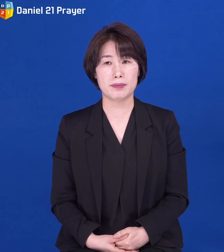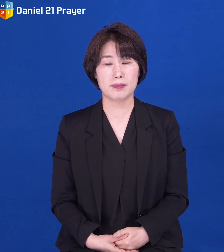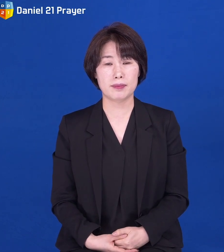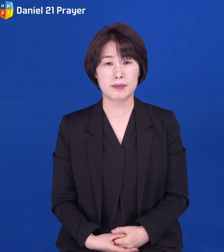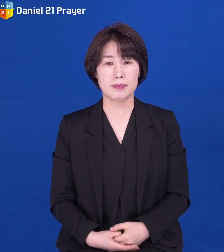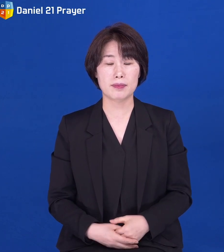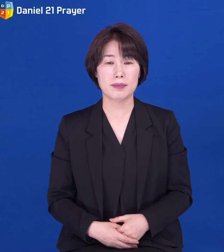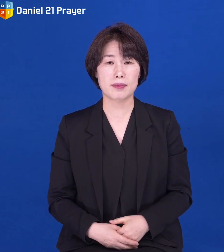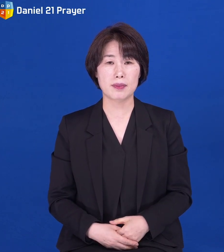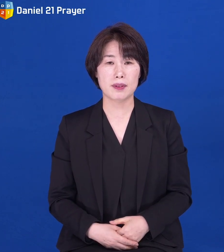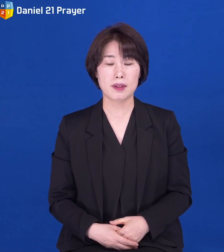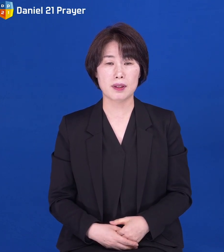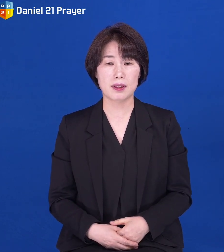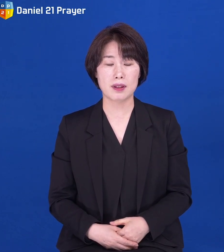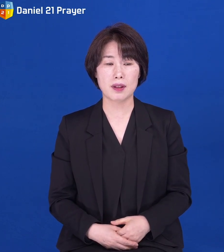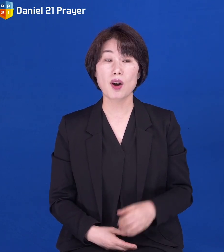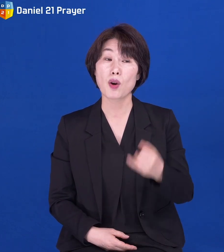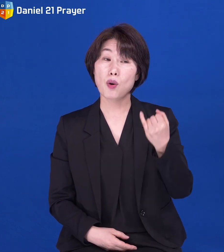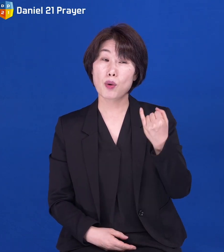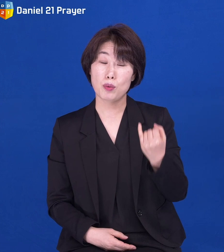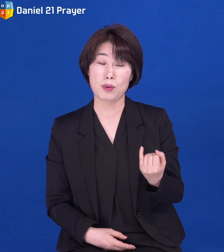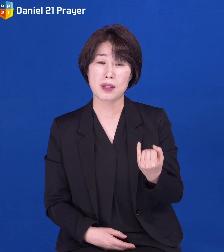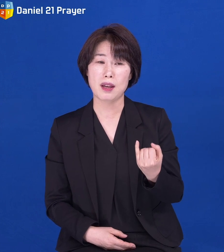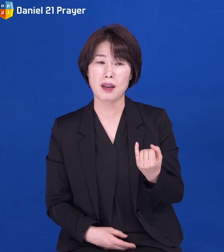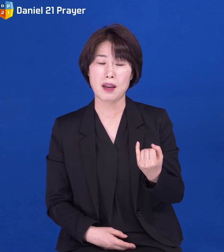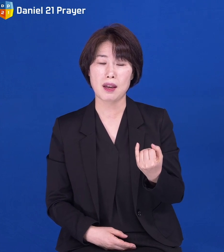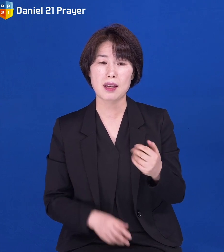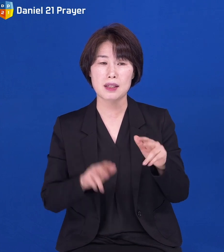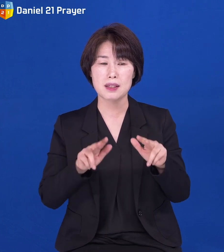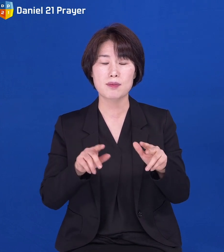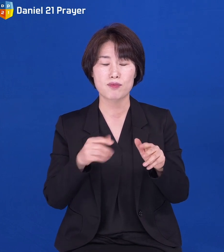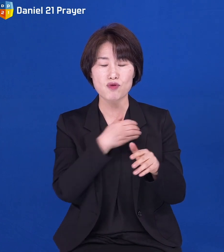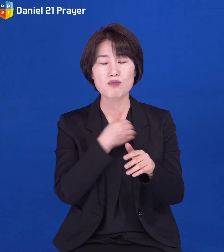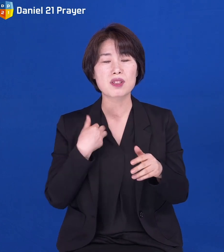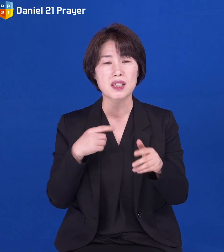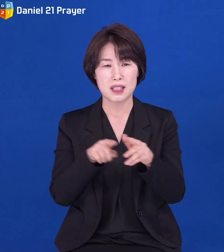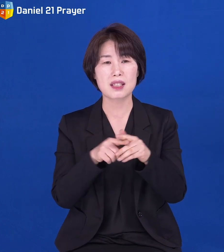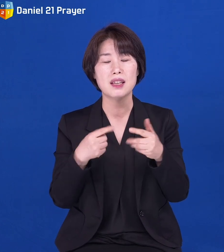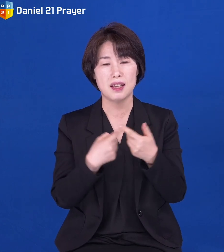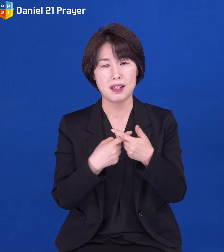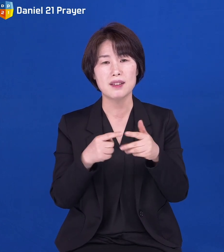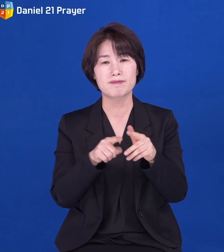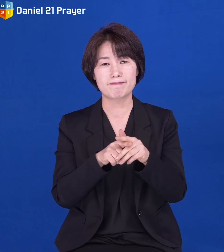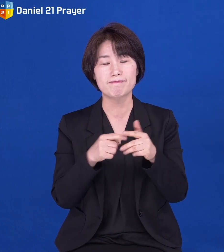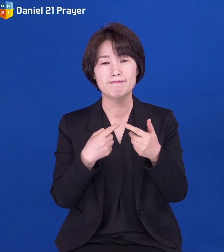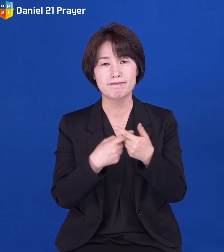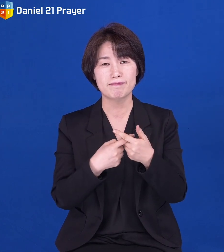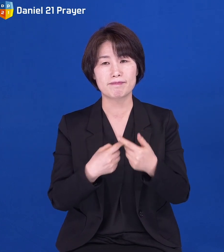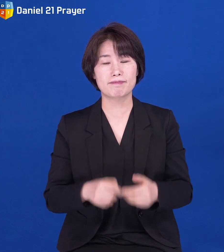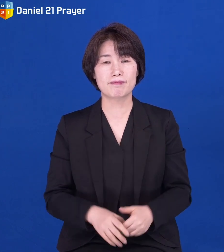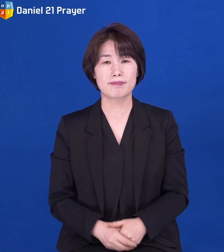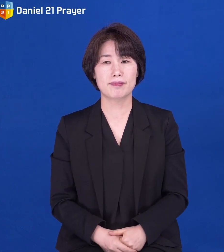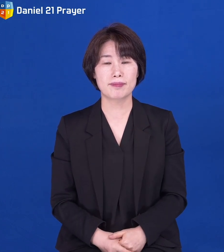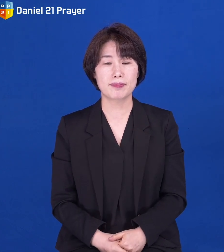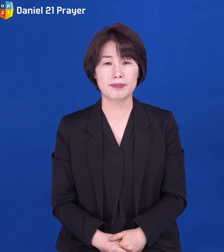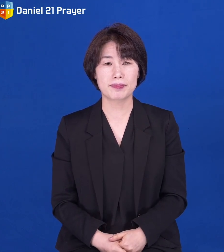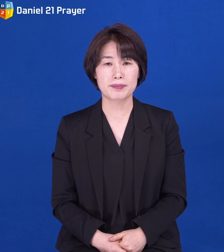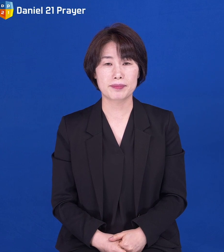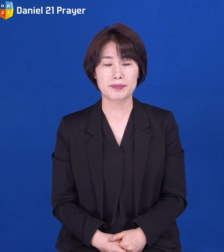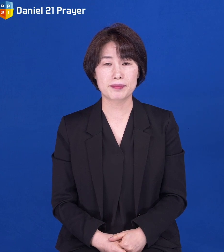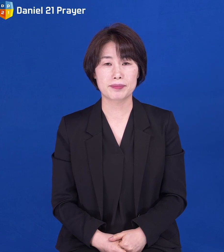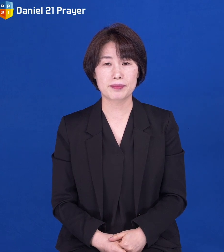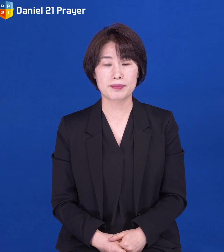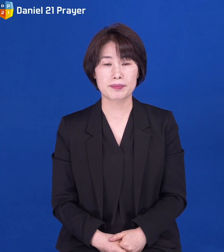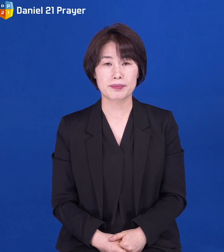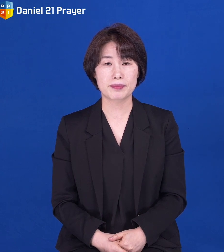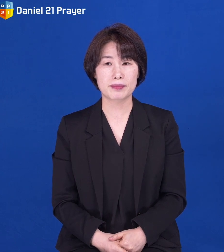들으면 가만히 있을 애가 아닌데 자기는 이해가 안 간다는 거죠. 보면서 뭐 여기서 왜 우시면은 뭐 안 되지. 근데 주변